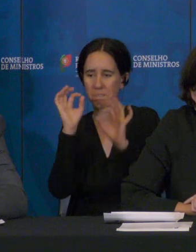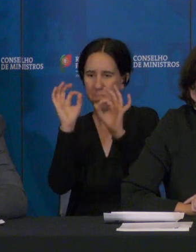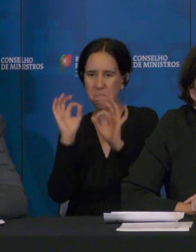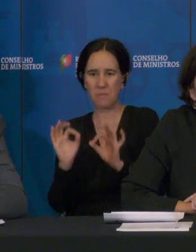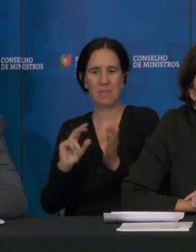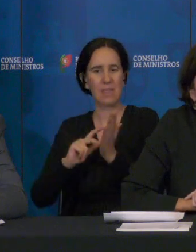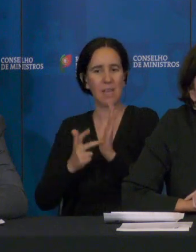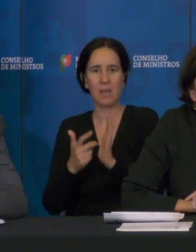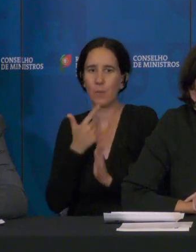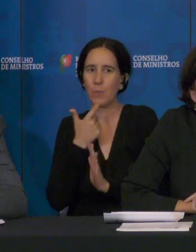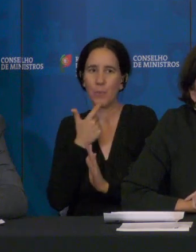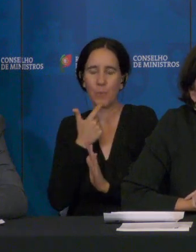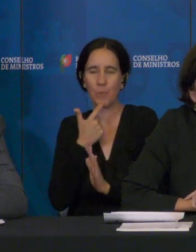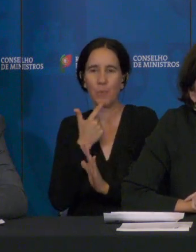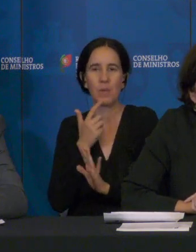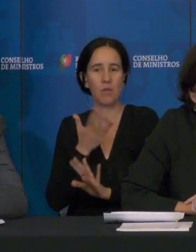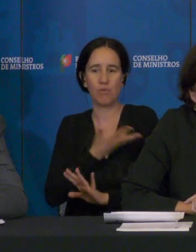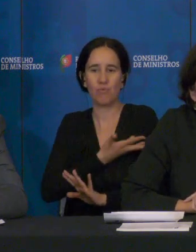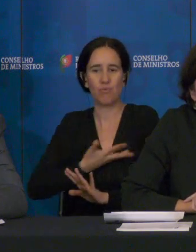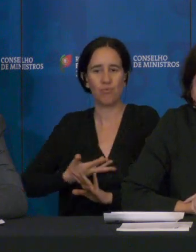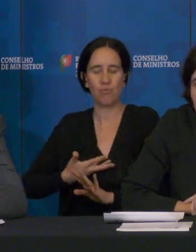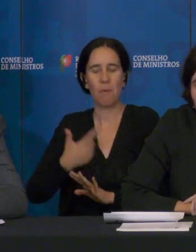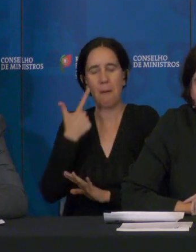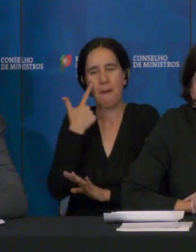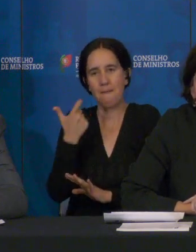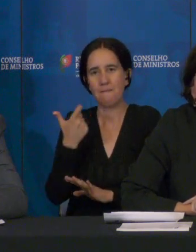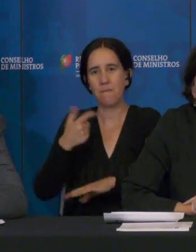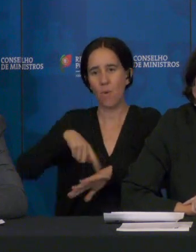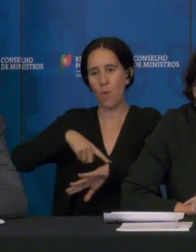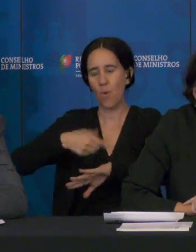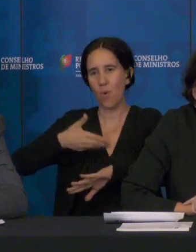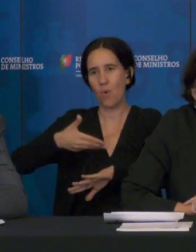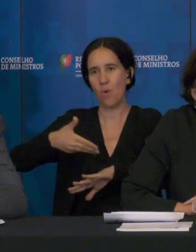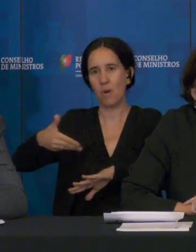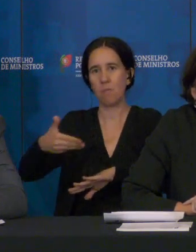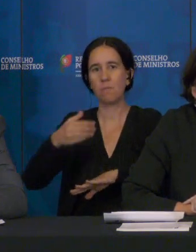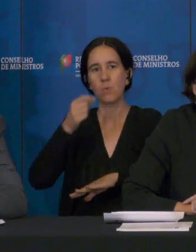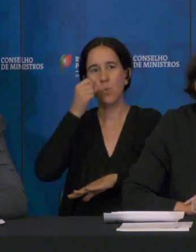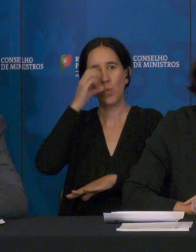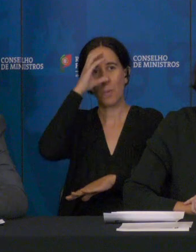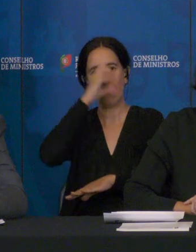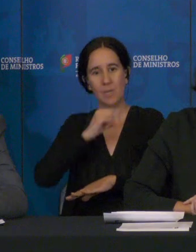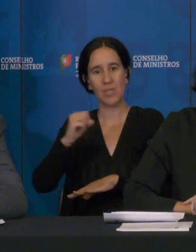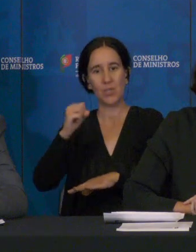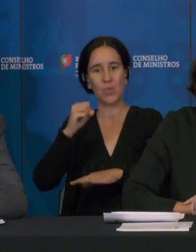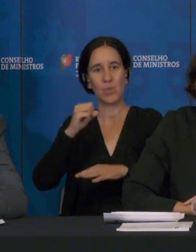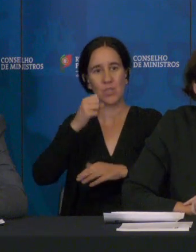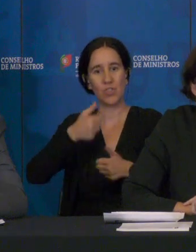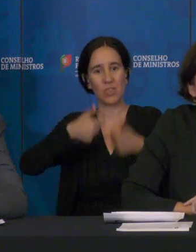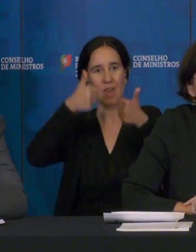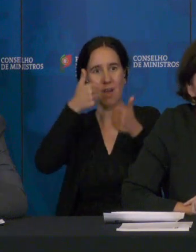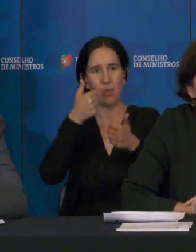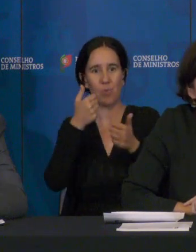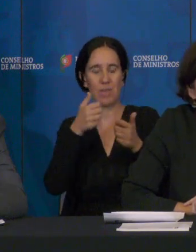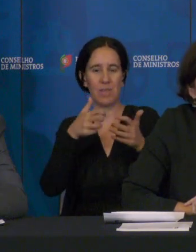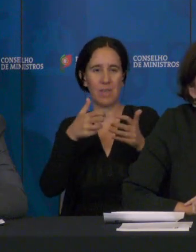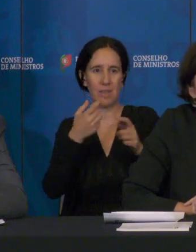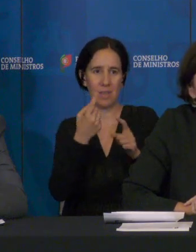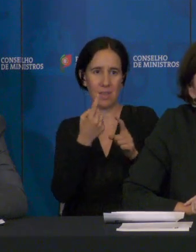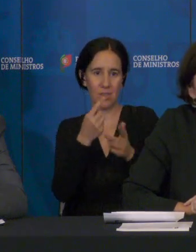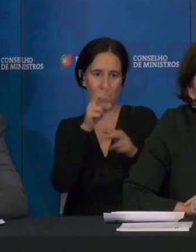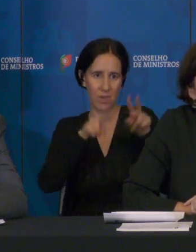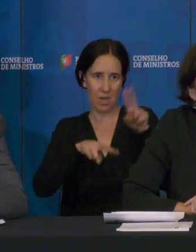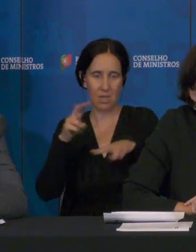muito técnicas e contamos que nas próximas horas o Ministro de Estado e das Finanças e o Ministro das Infraestruturas e da Habitação